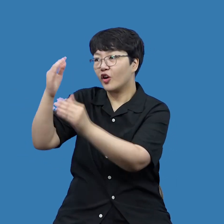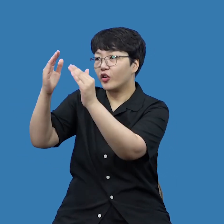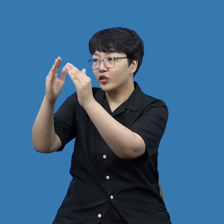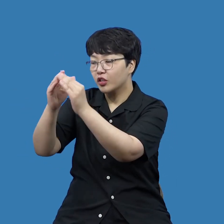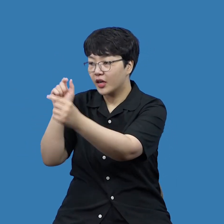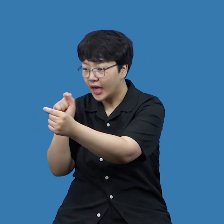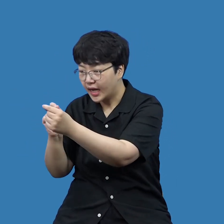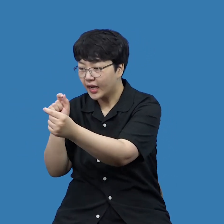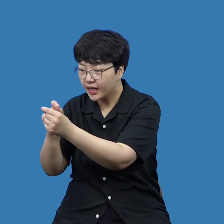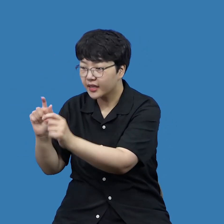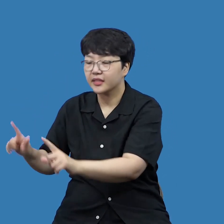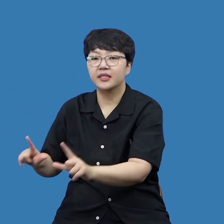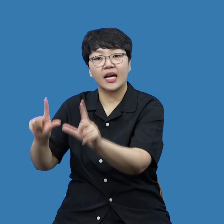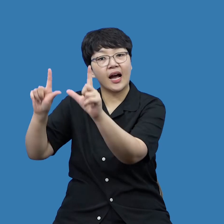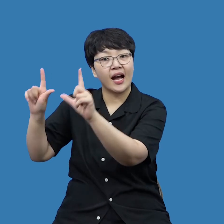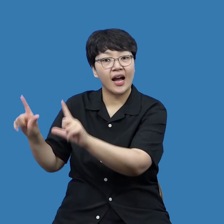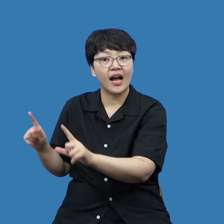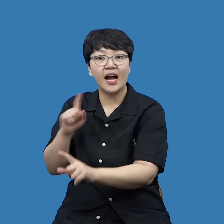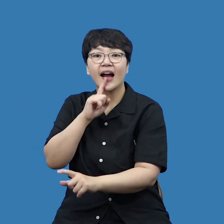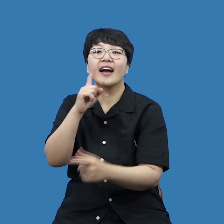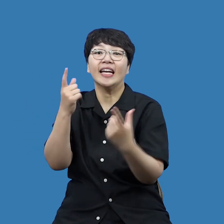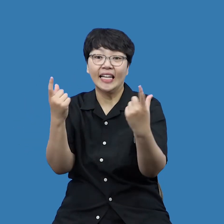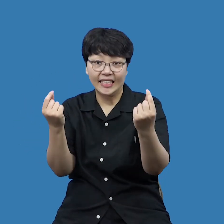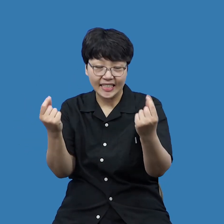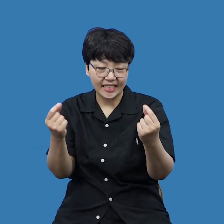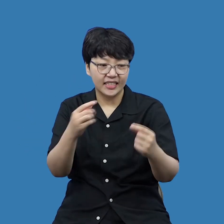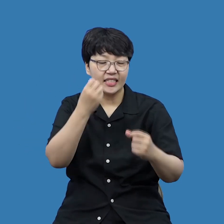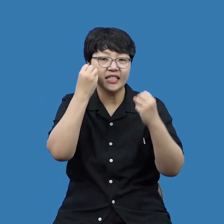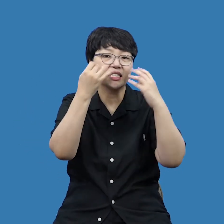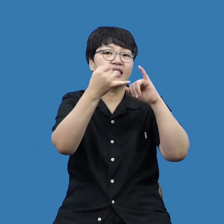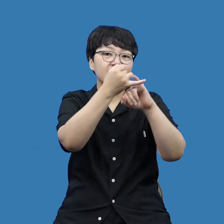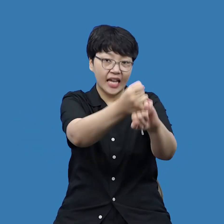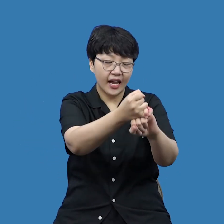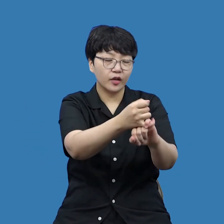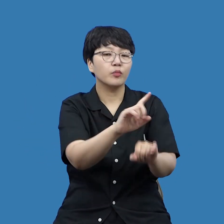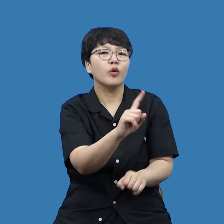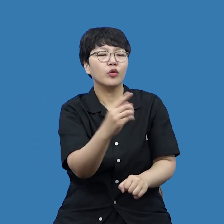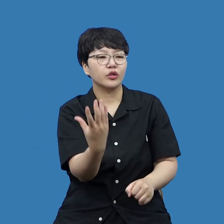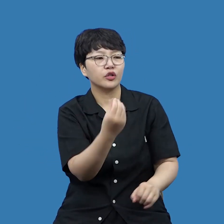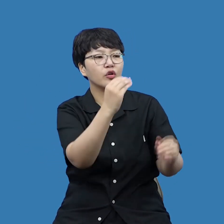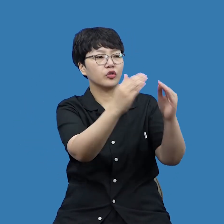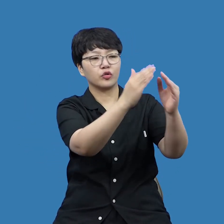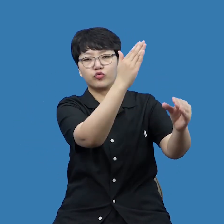여전히 하나님의 백성들의 삶의 중심은 교회 공동체가 되어야겠죠.